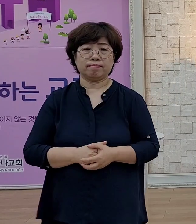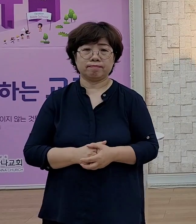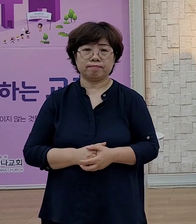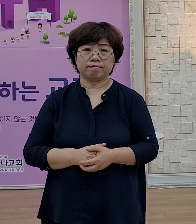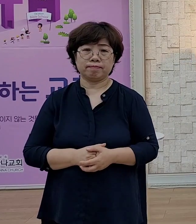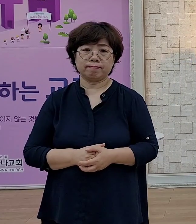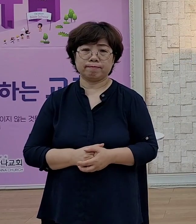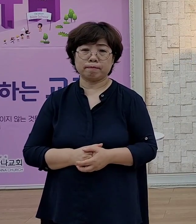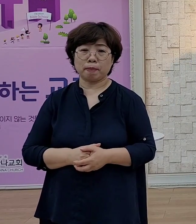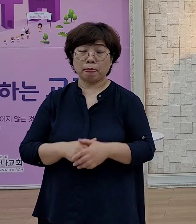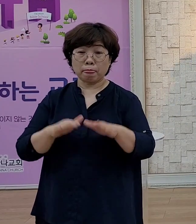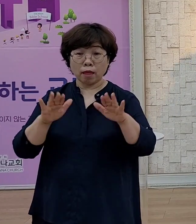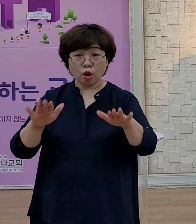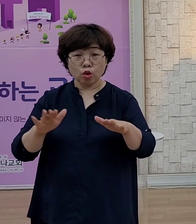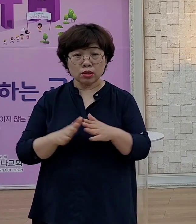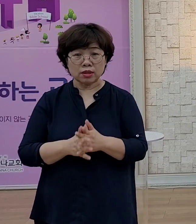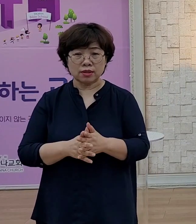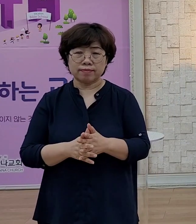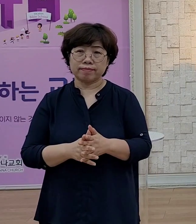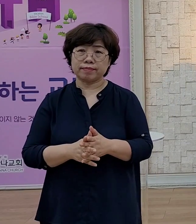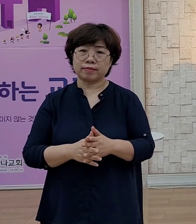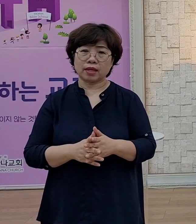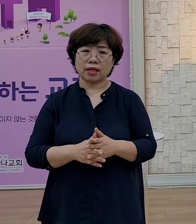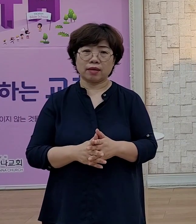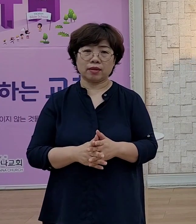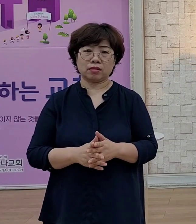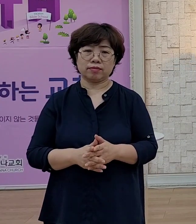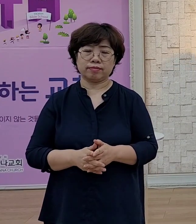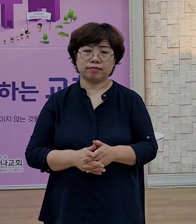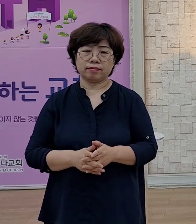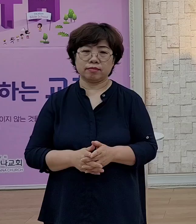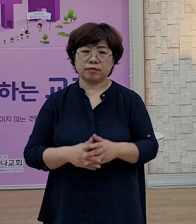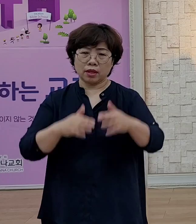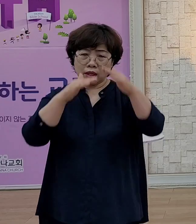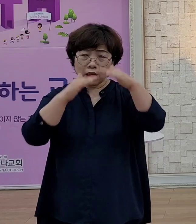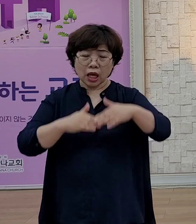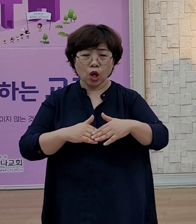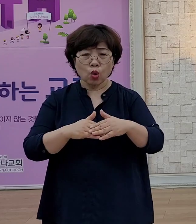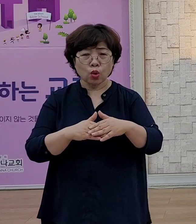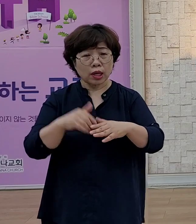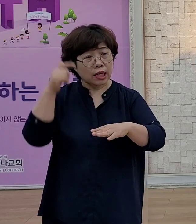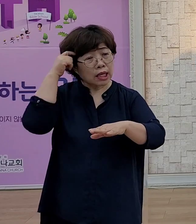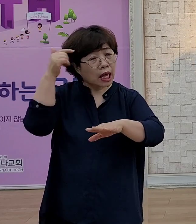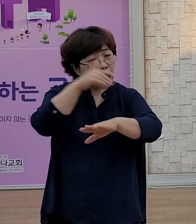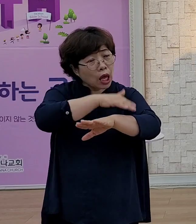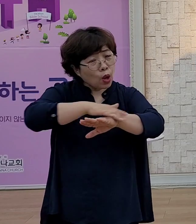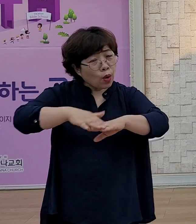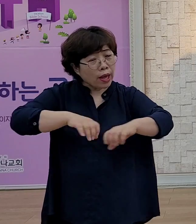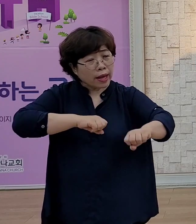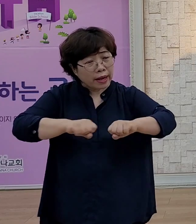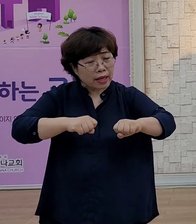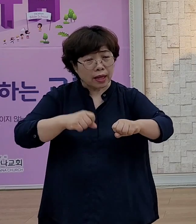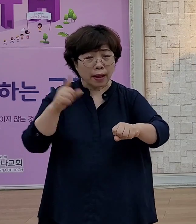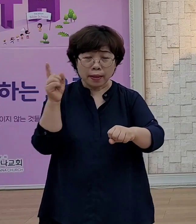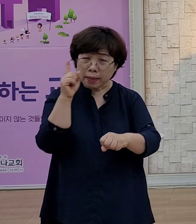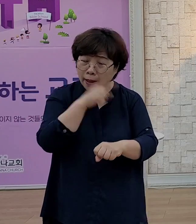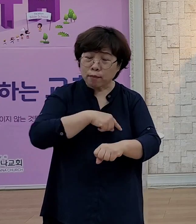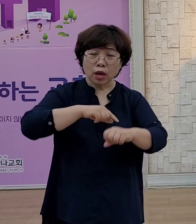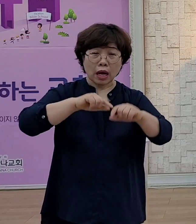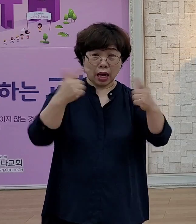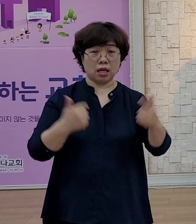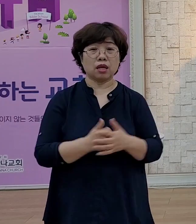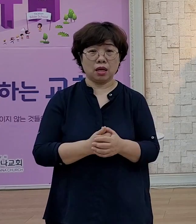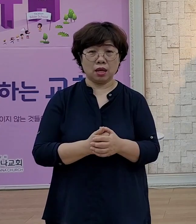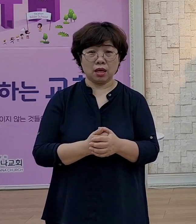여러분 오늘 이 얘기가 주는 핵심 메시지가 뭐예요? 계획을 세우는 게 나쁜 게 아니에요. 여러분 오늘